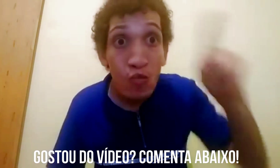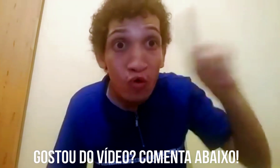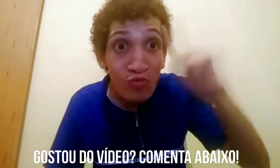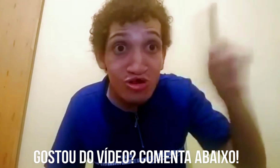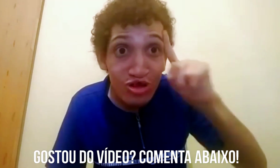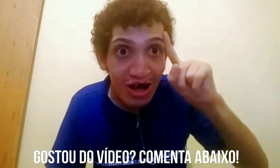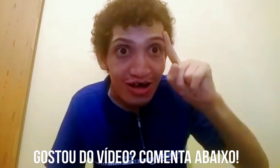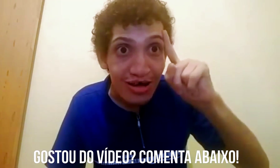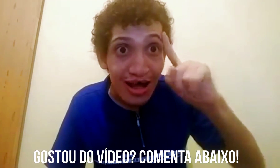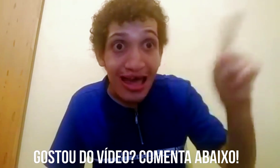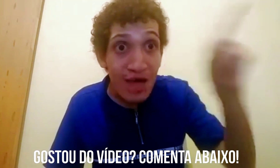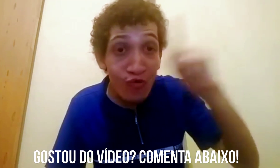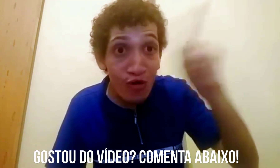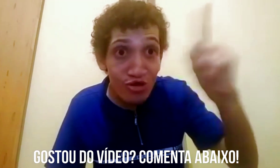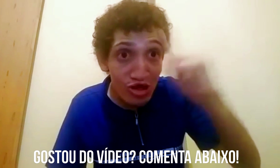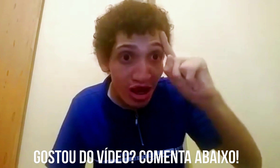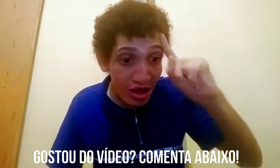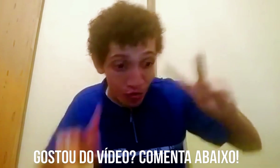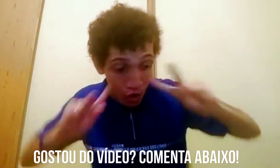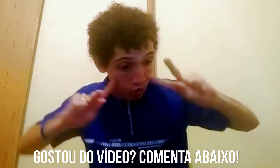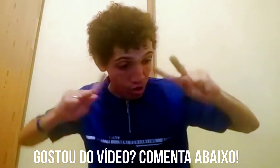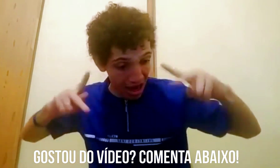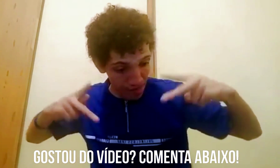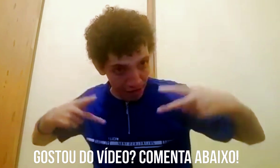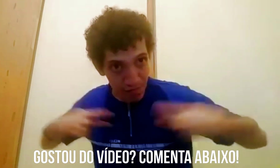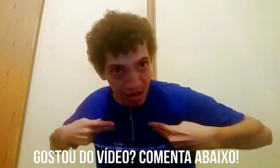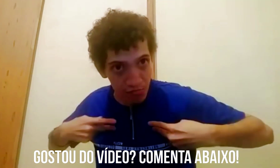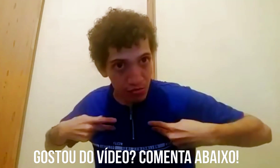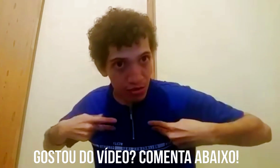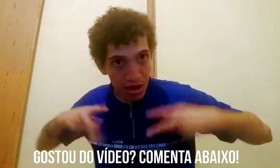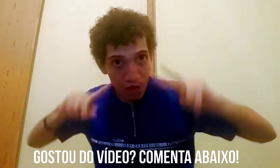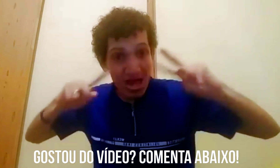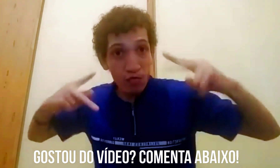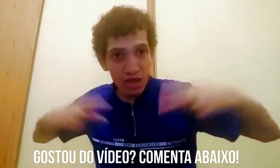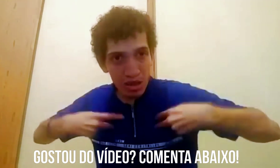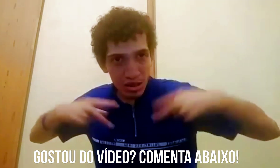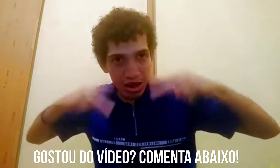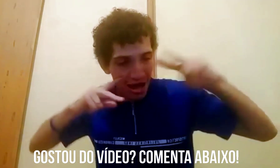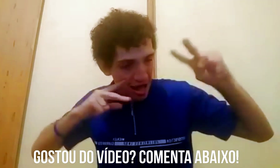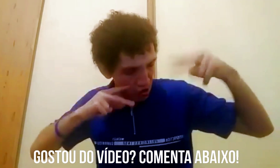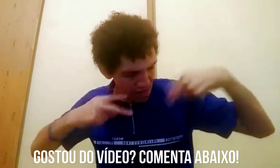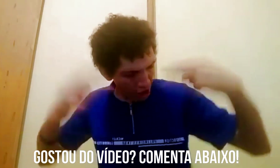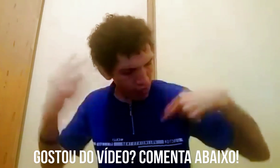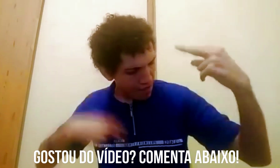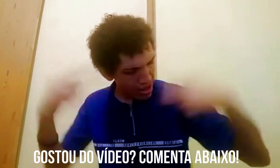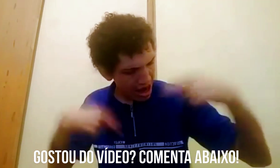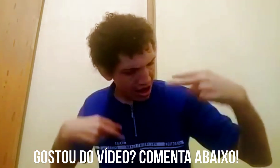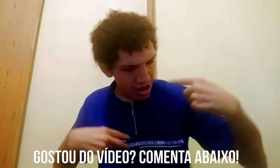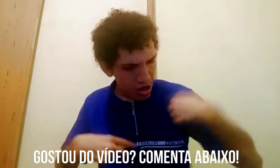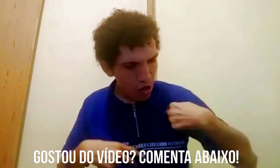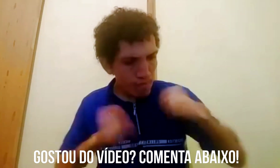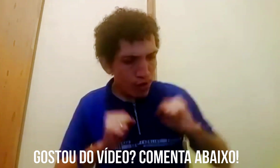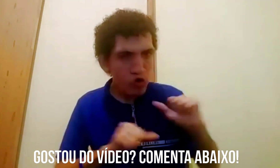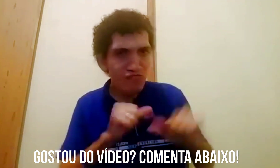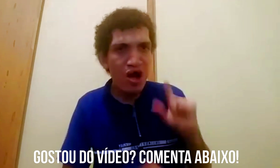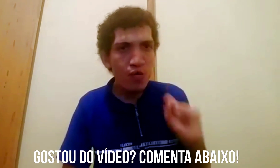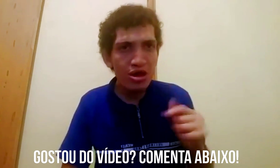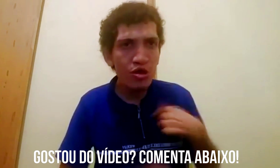Todo dia. É todo dia. Eu olhar pra mim mesmo. Eu me reconhecer. É eu me autoavaliar. Eu posso mudar o quê? Eu